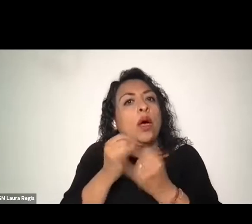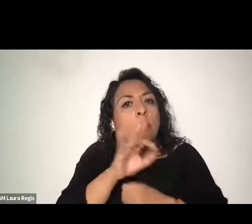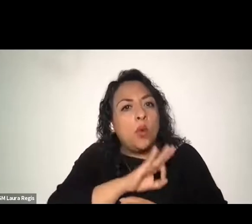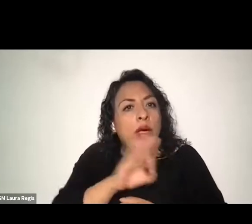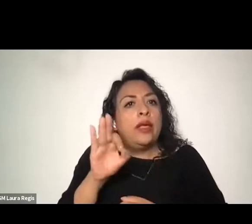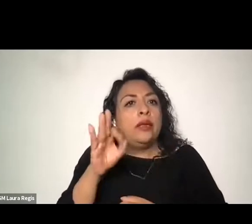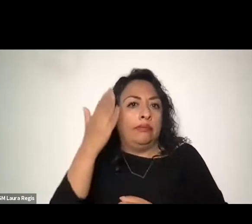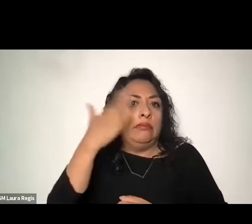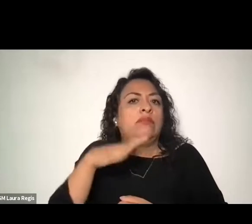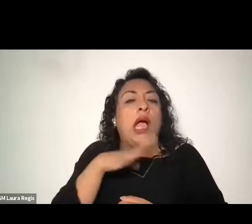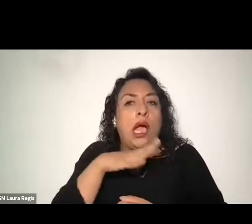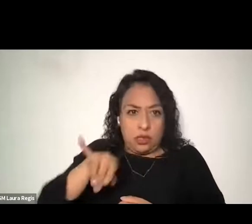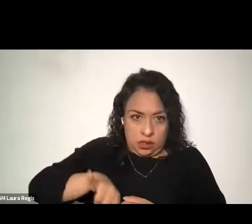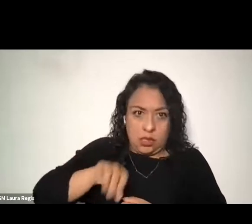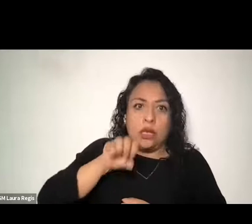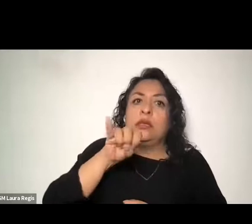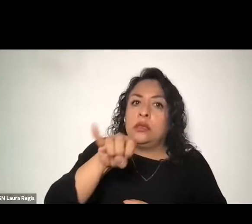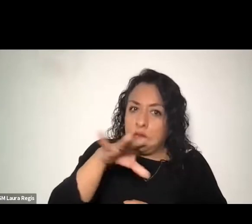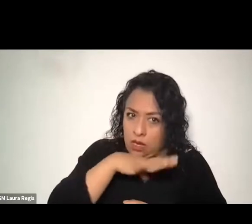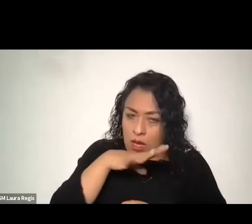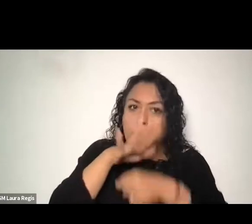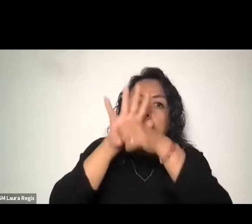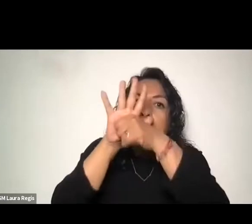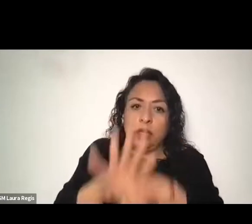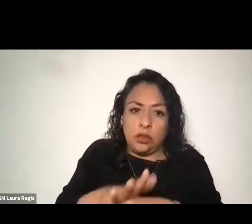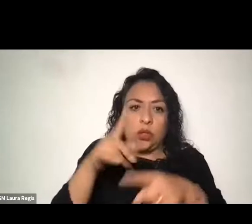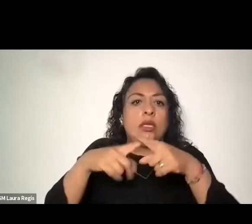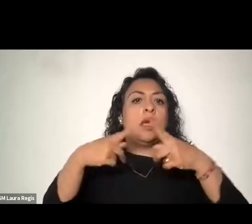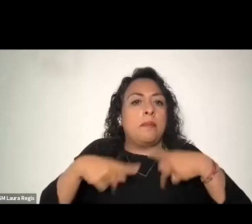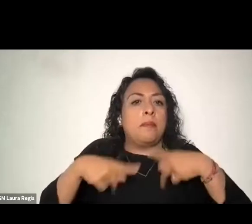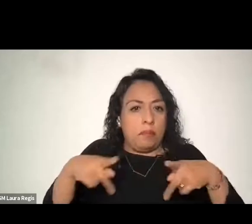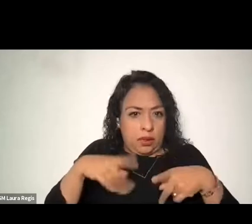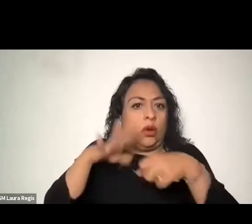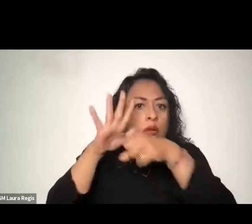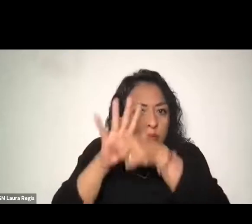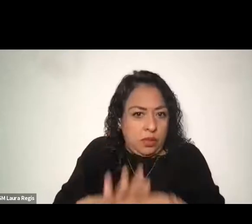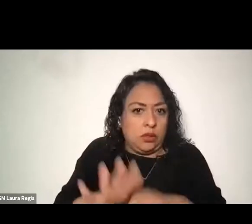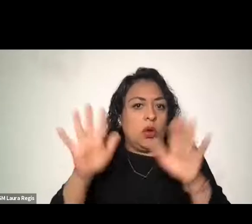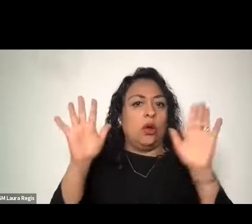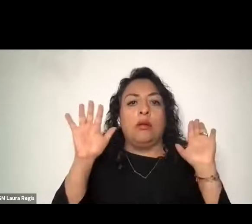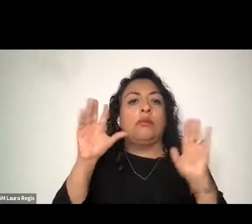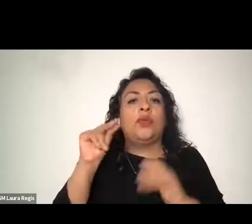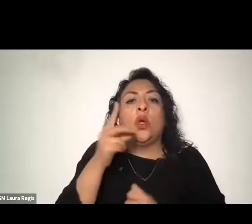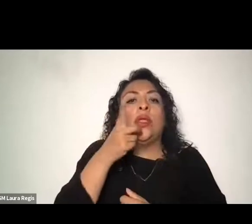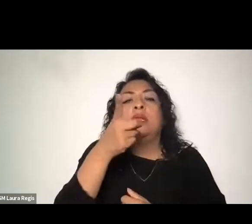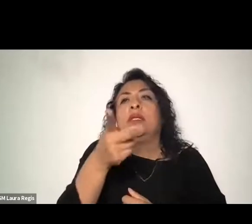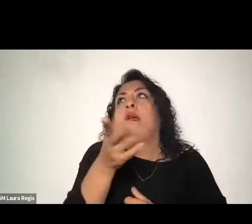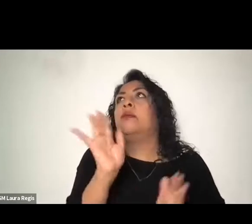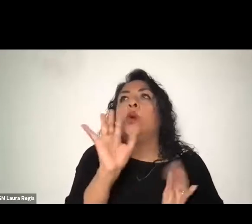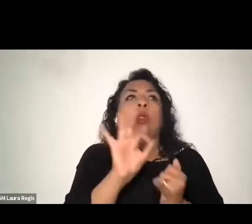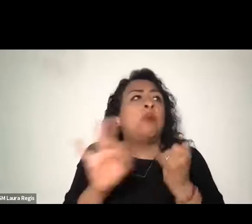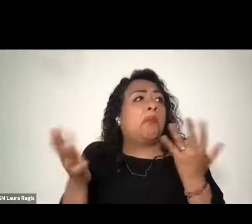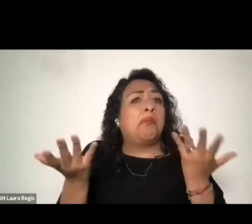ubicar que sí hay un interés y hay una presión ciudadana por esto, ¿no? Y no decir al final no va a